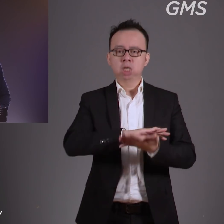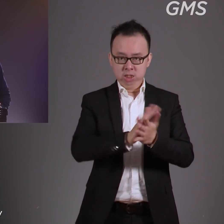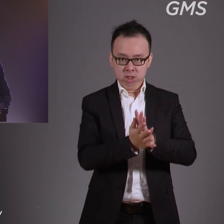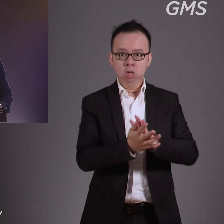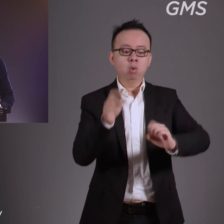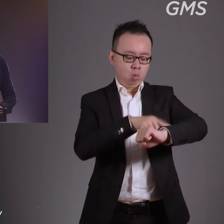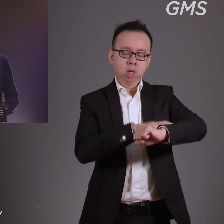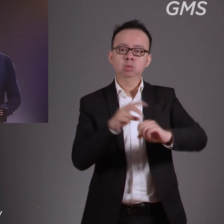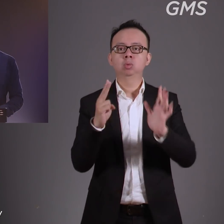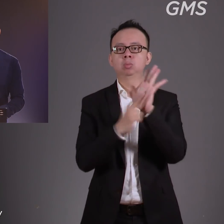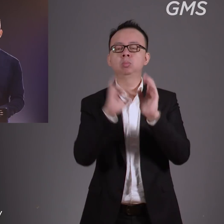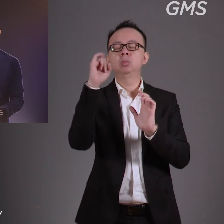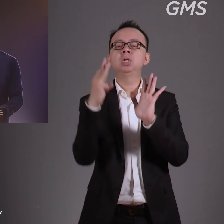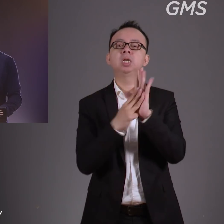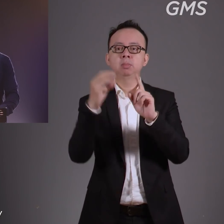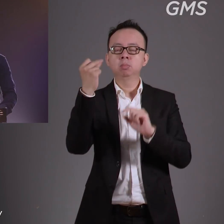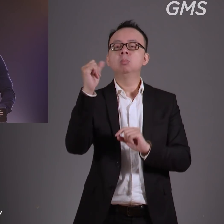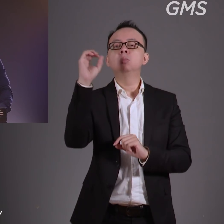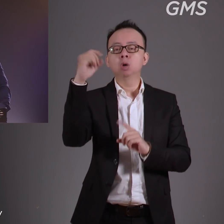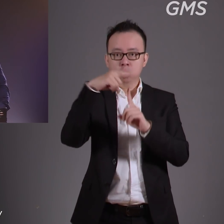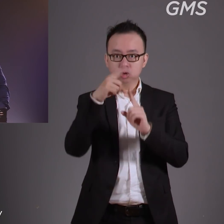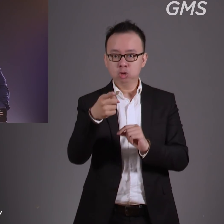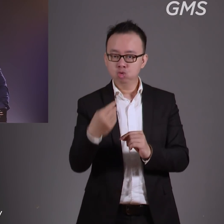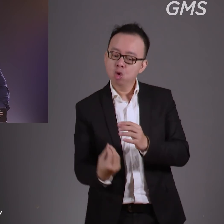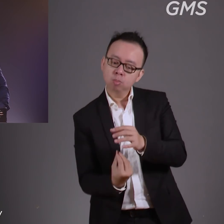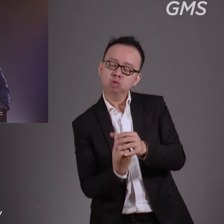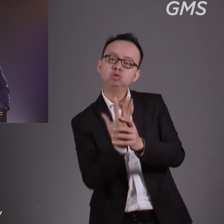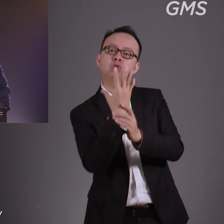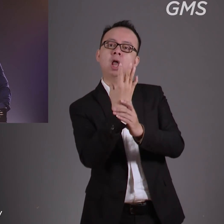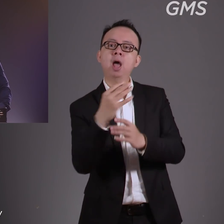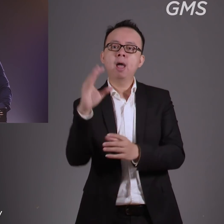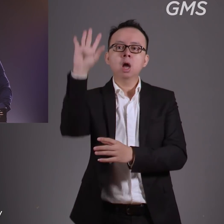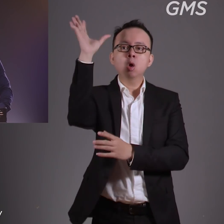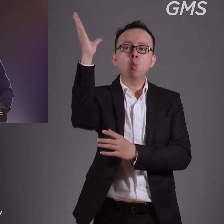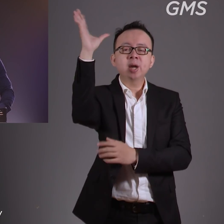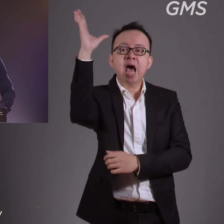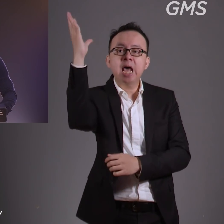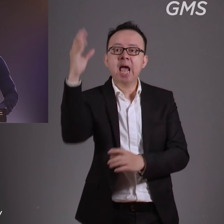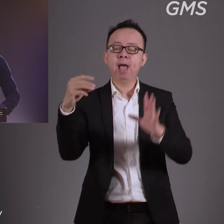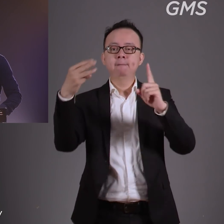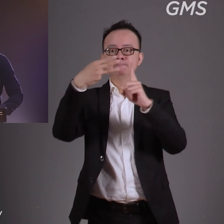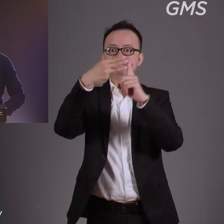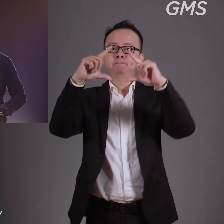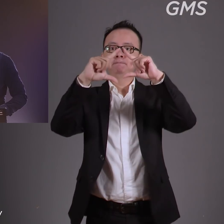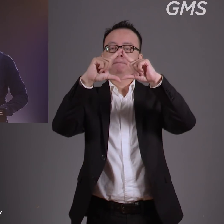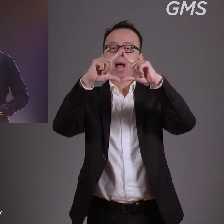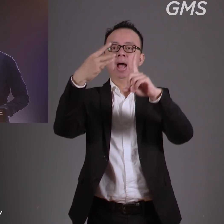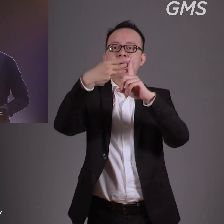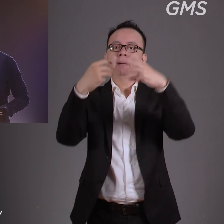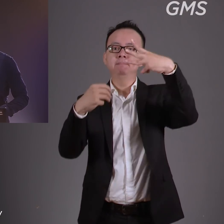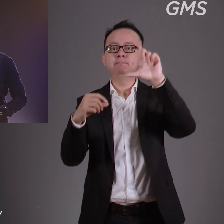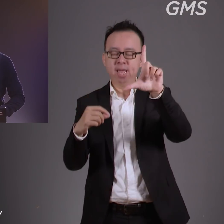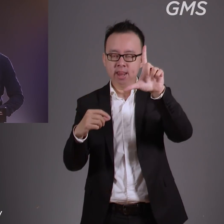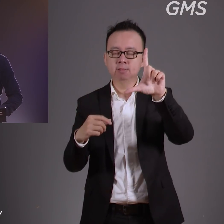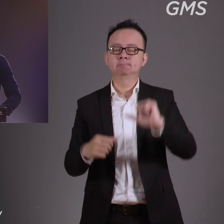Babel. Di zaman-zaman tersebut itu, muncullah yang namanya Menara Babel. Ketika